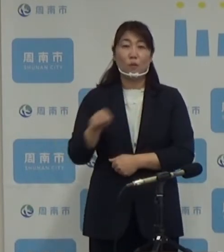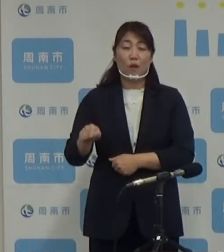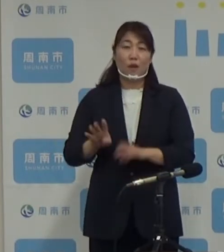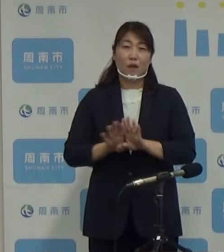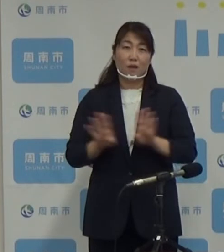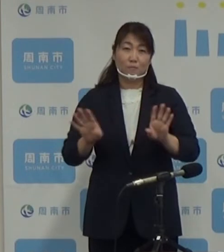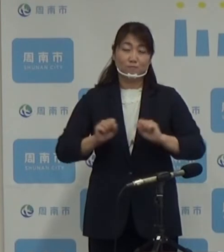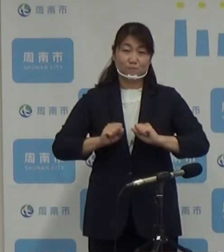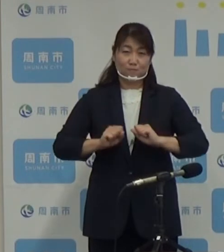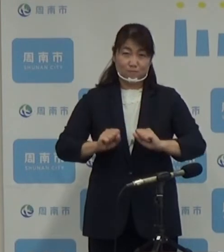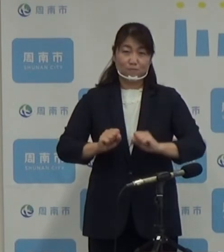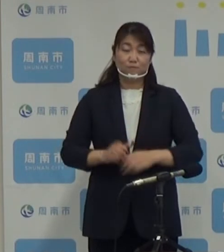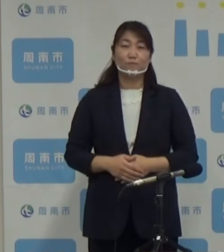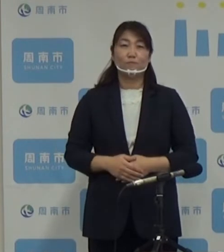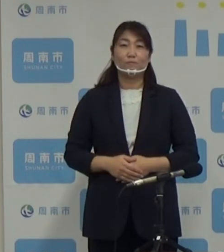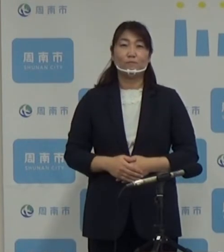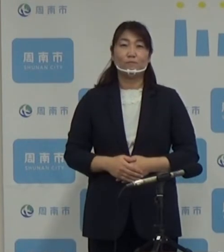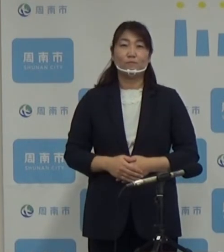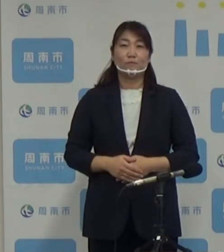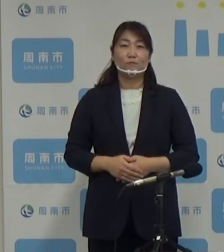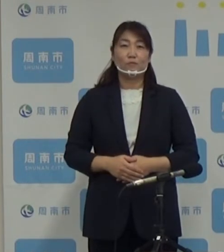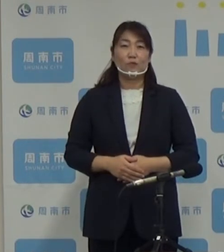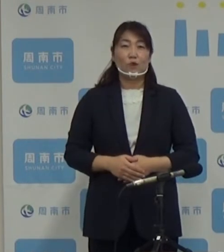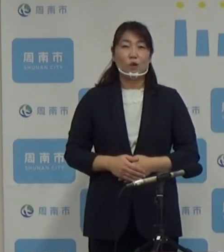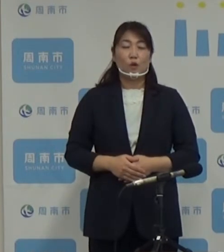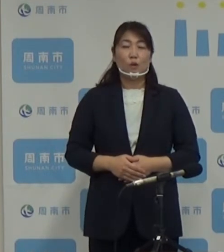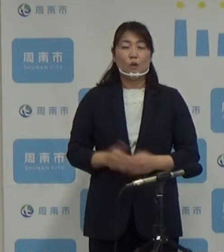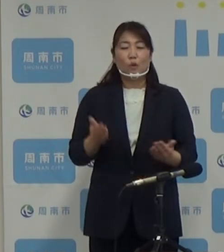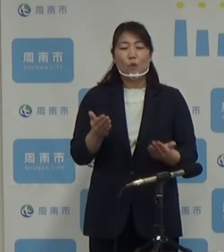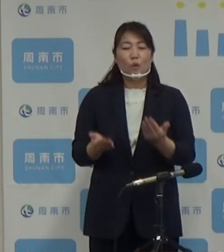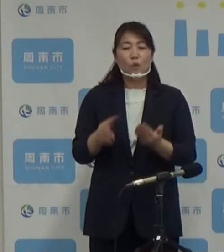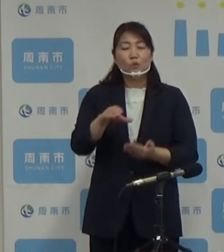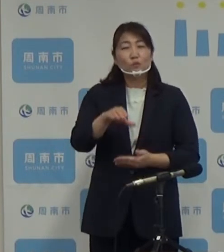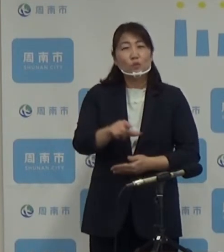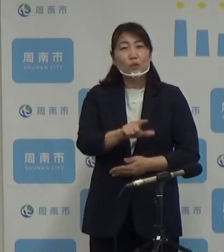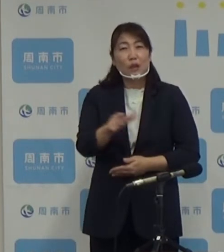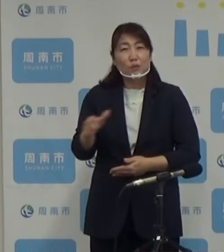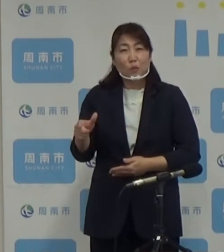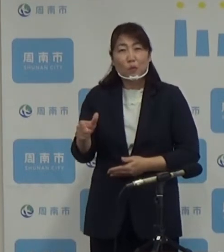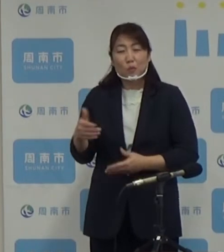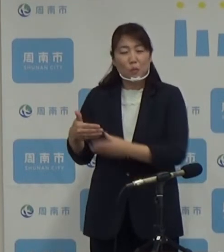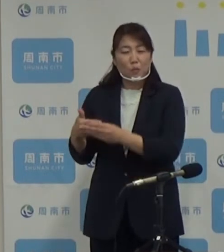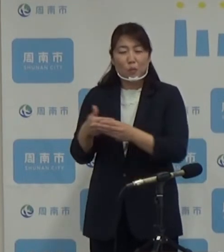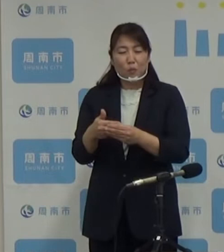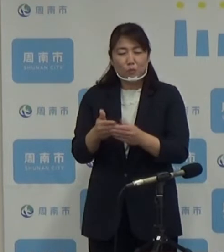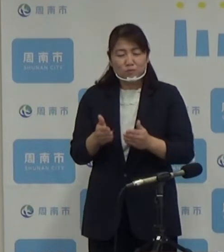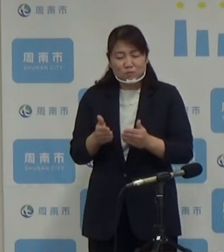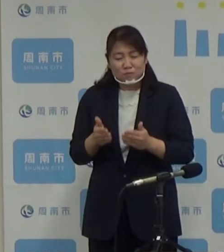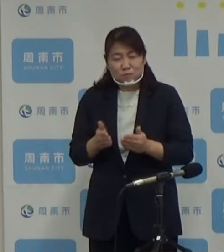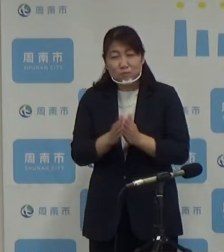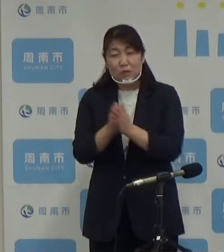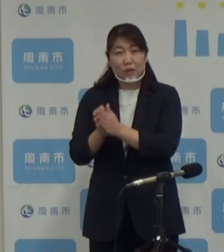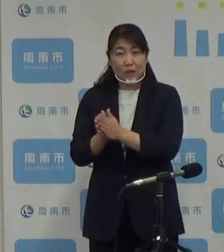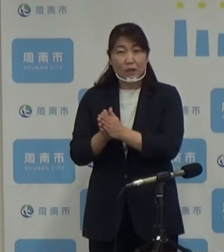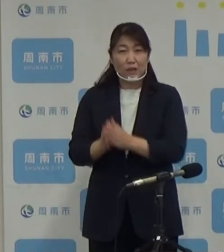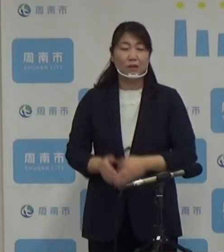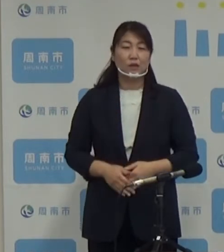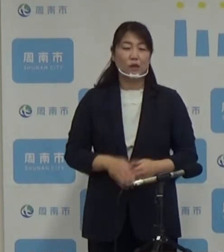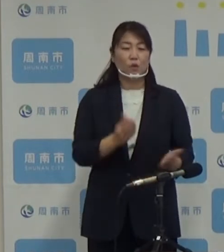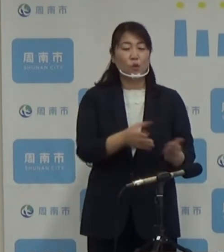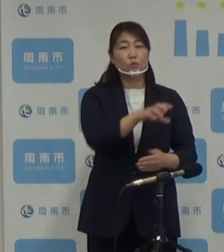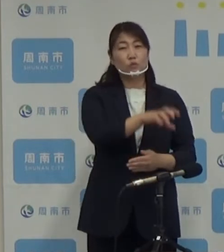実施いたします保育所等における桃園自粛要請については市内の保育所